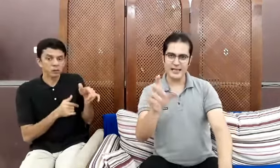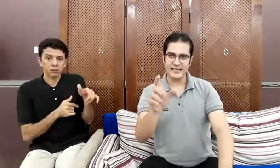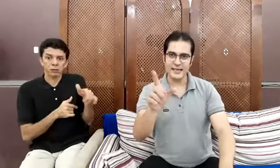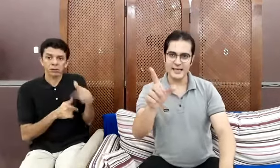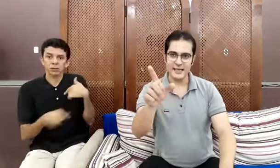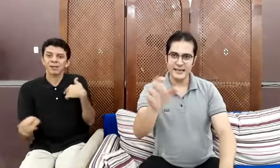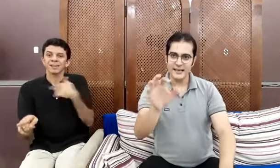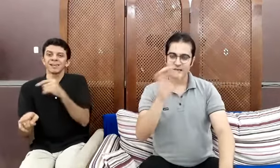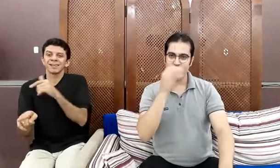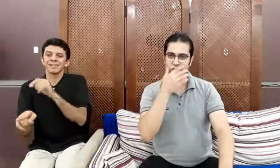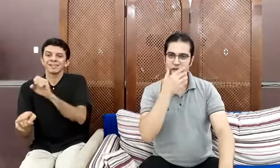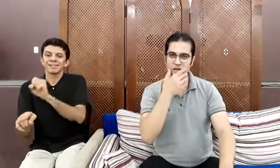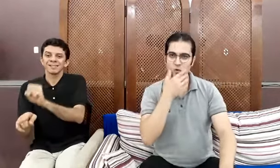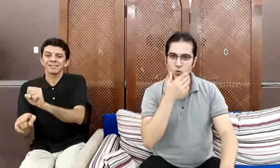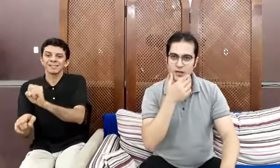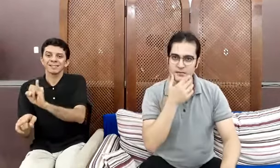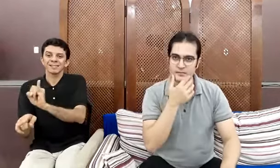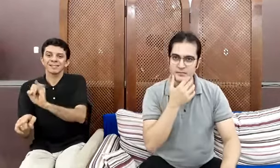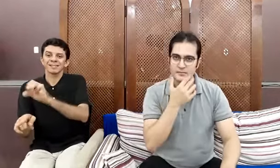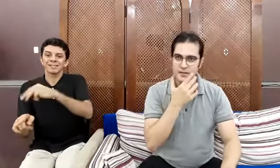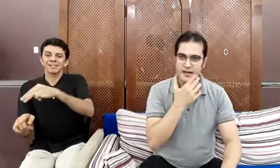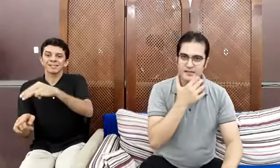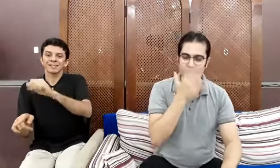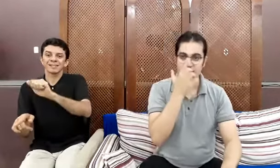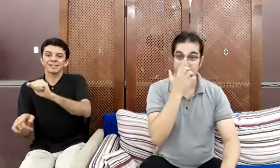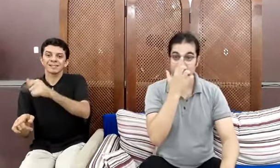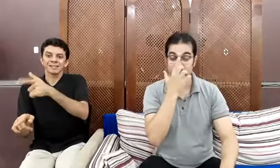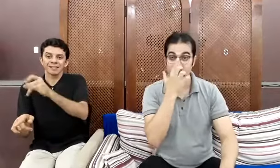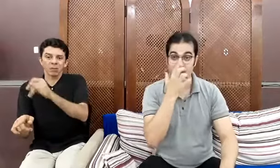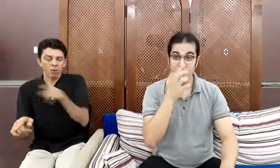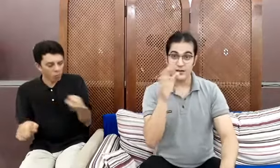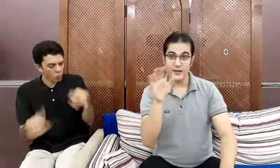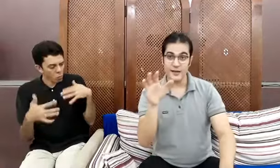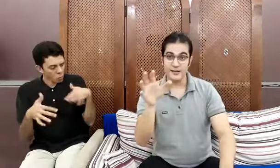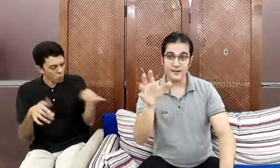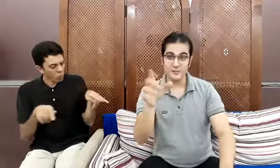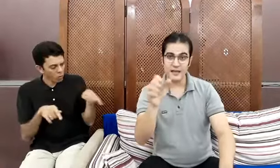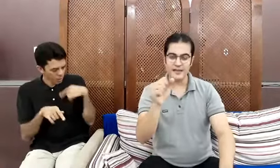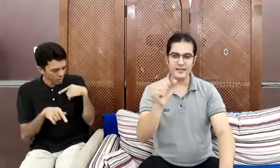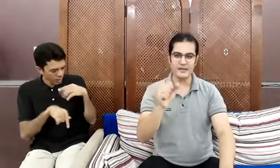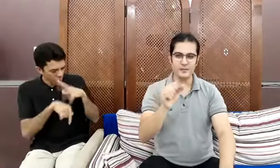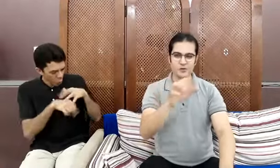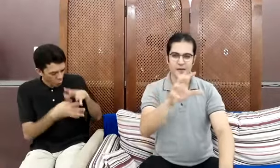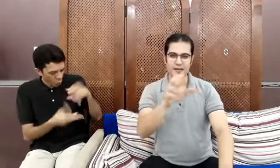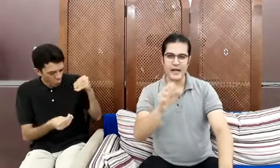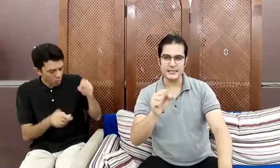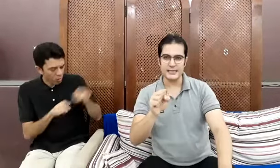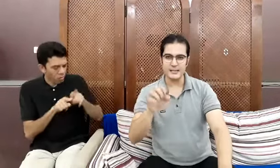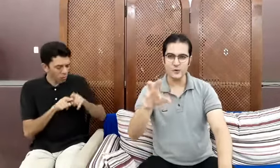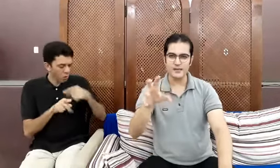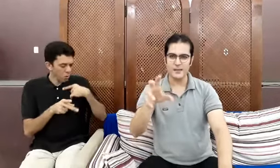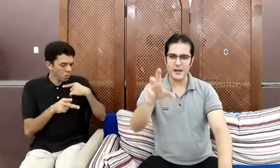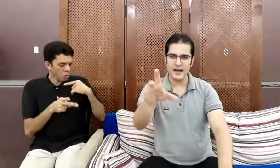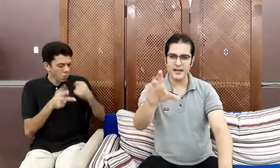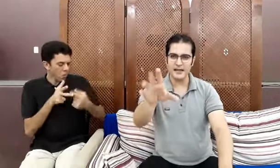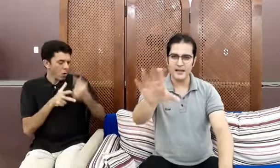peraí, esse negócio aí de cura, esse negócio aí de, esses milagres aí de prosperidade, essa